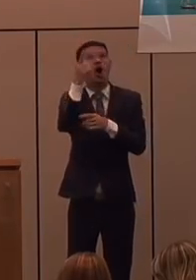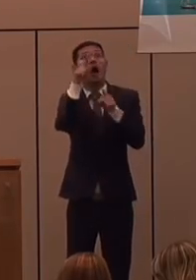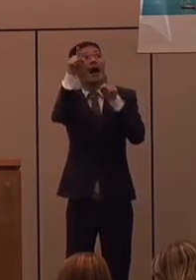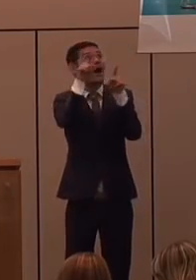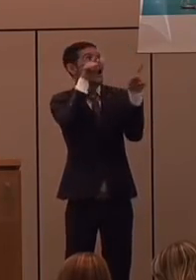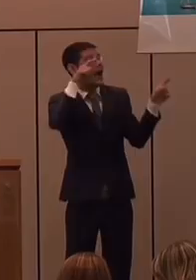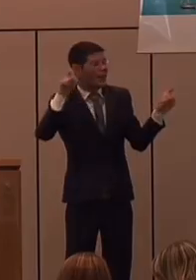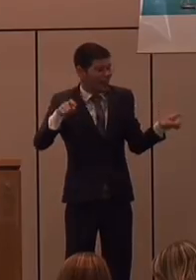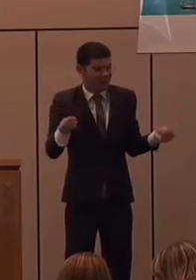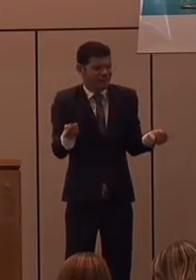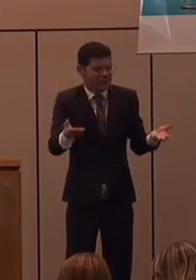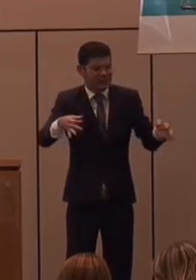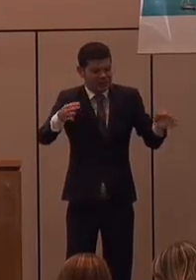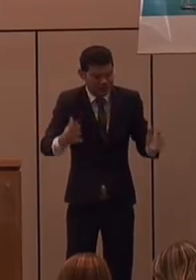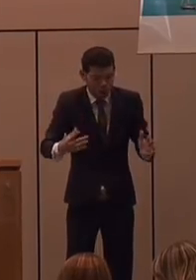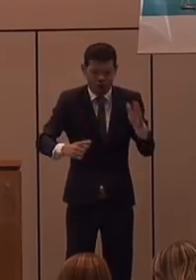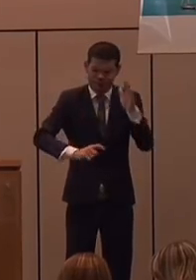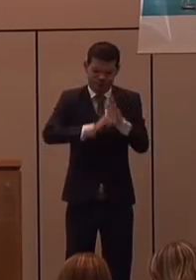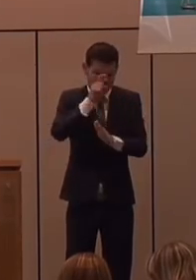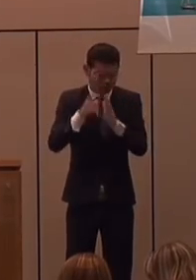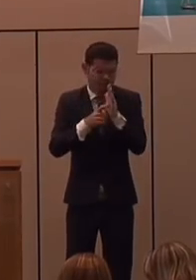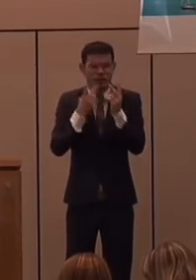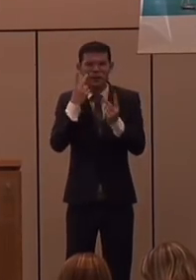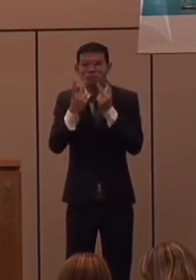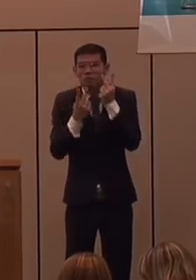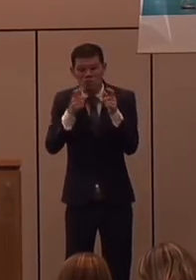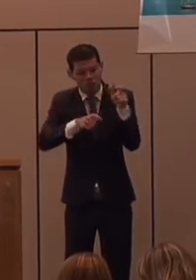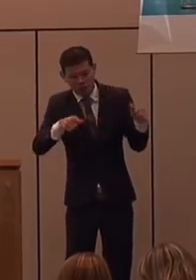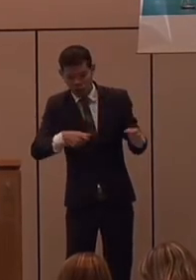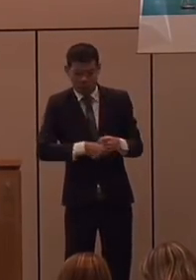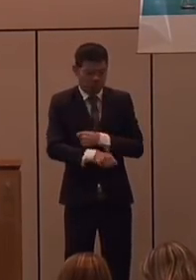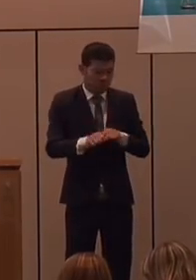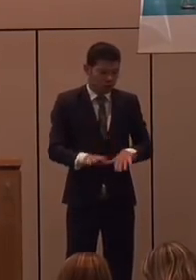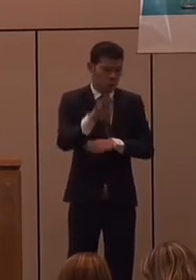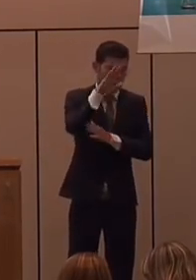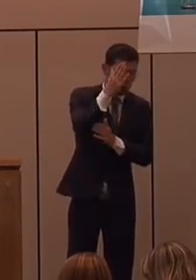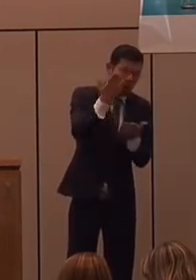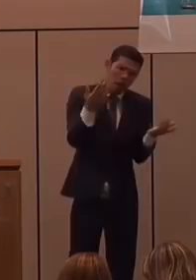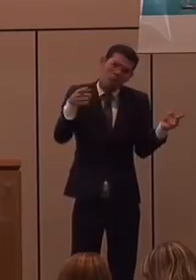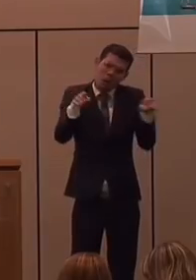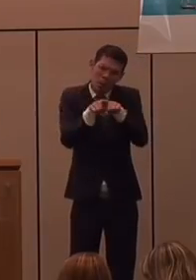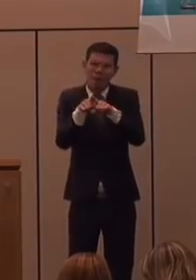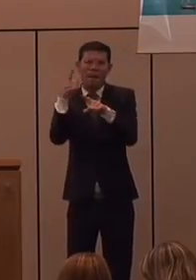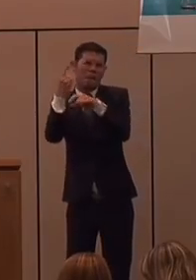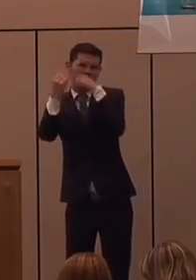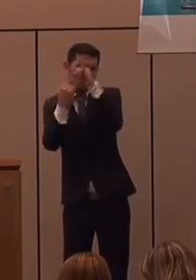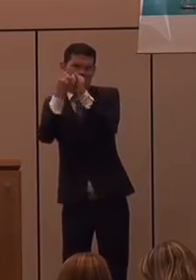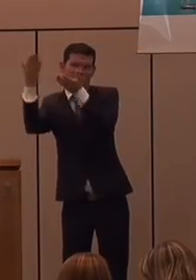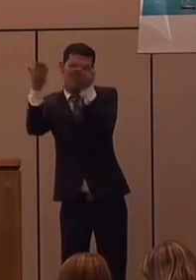brindando seguridad integral a todos los visitantes nacionales y extranjeros y por eso los hemos capacitado en legislación turística